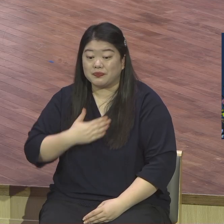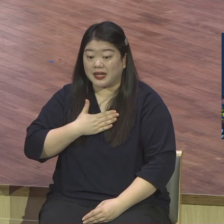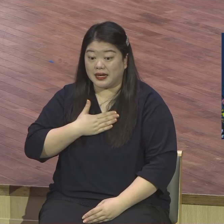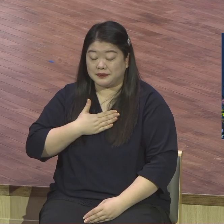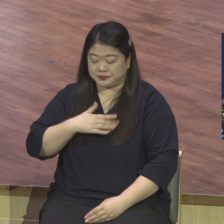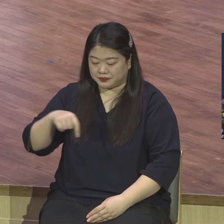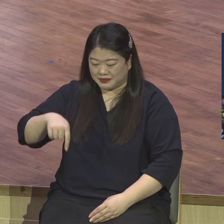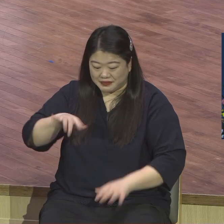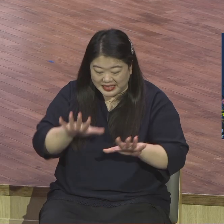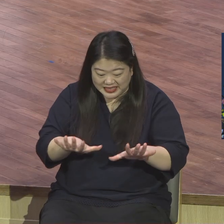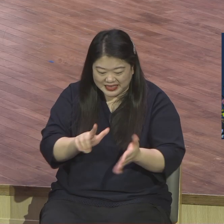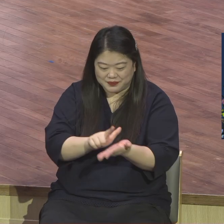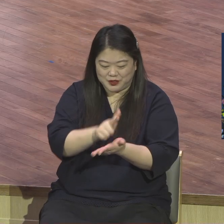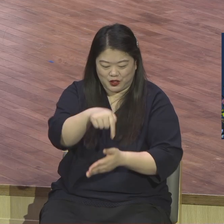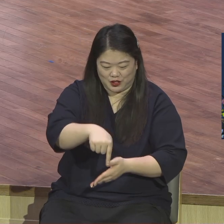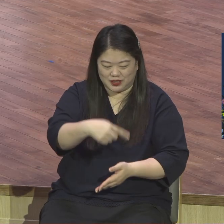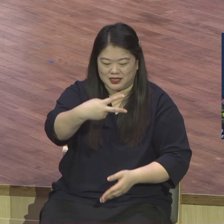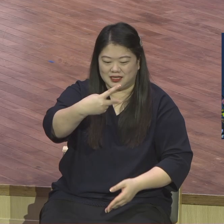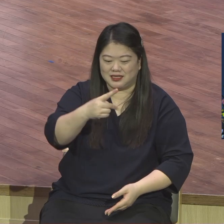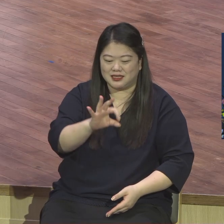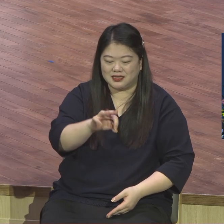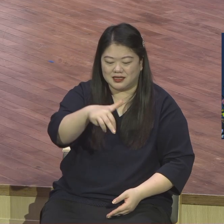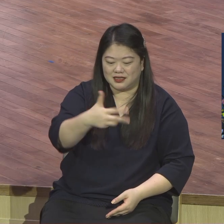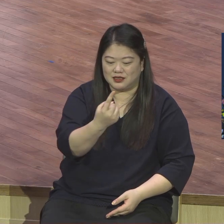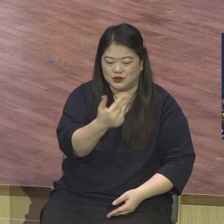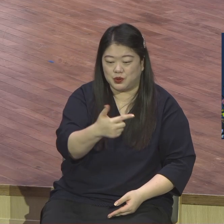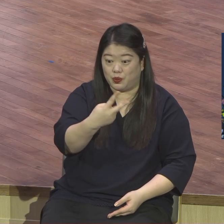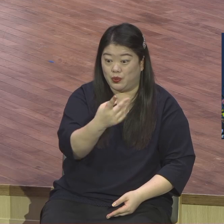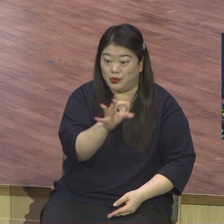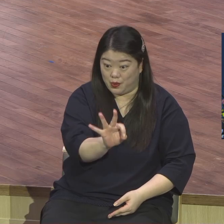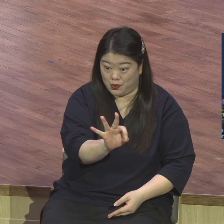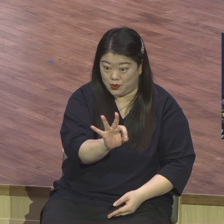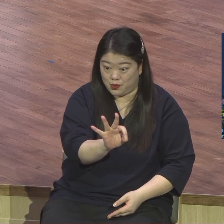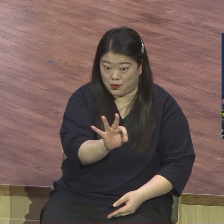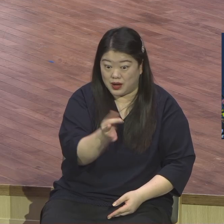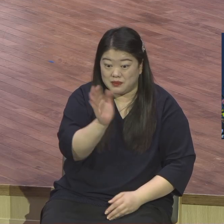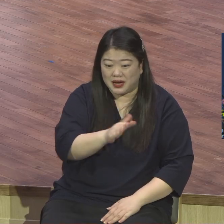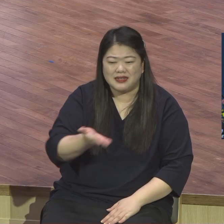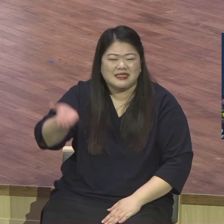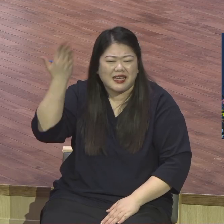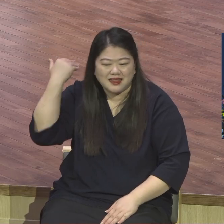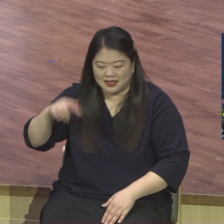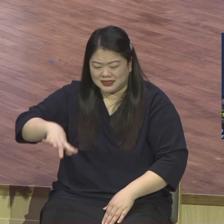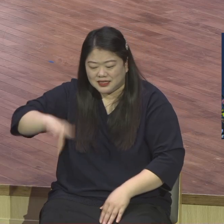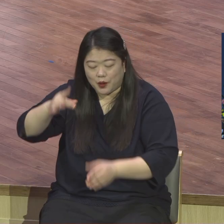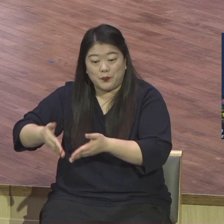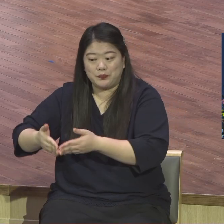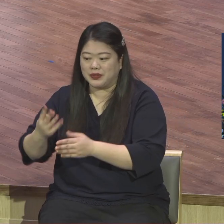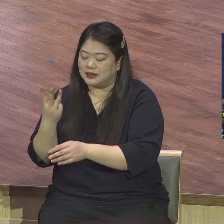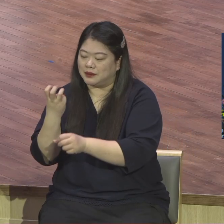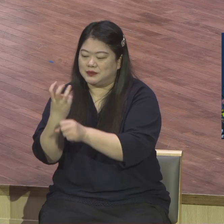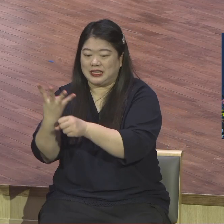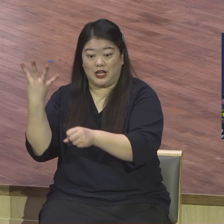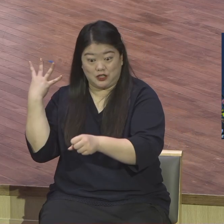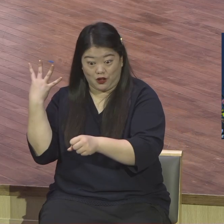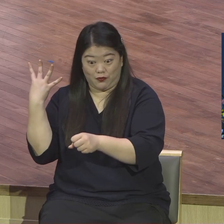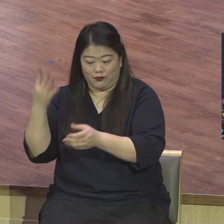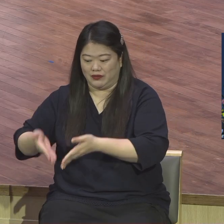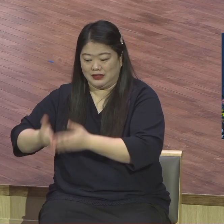목회하면서 열심히 하면서 교회가 뭐 안 된 것도 아니요.